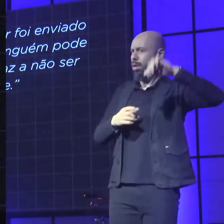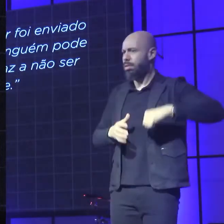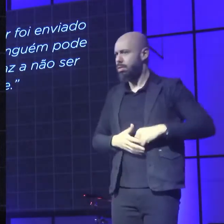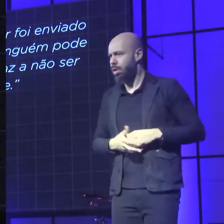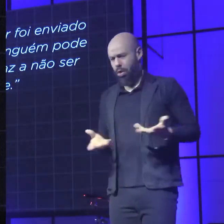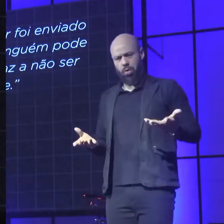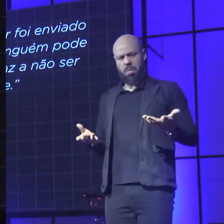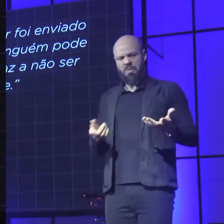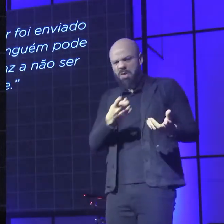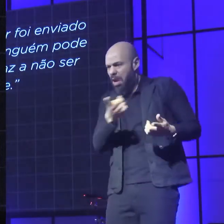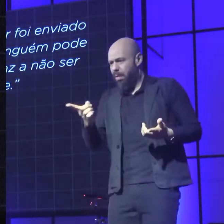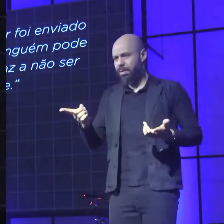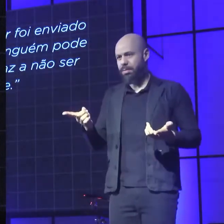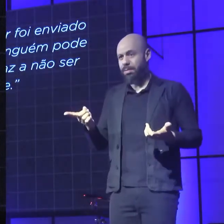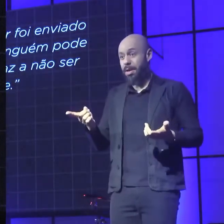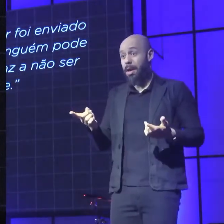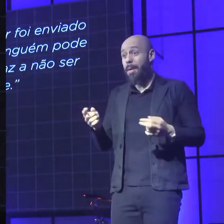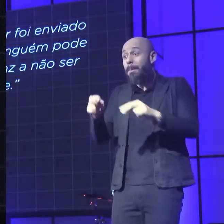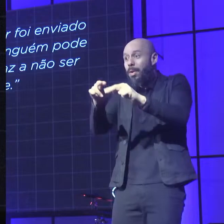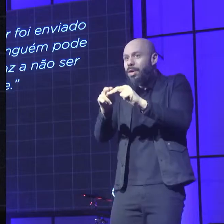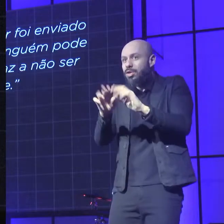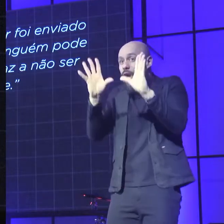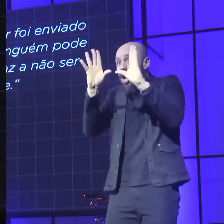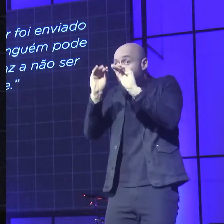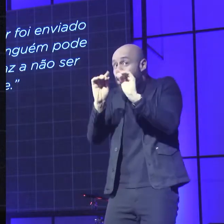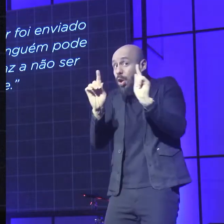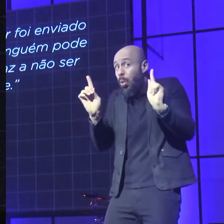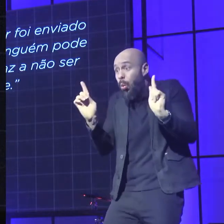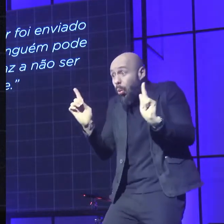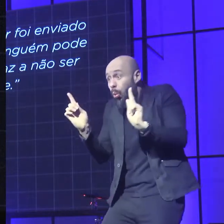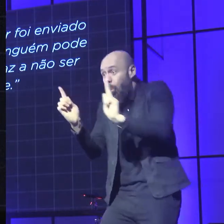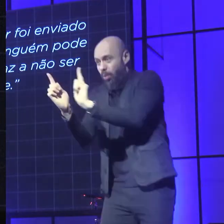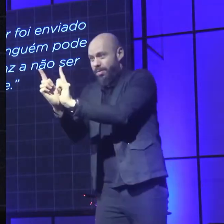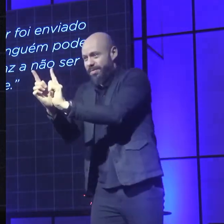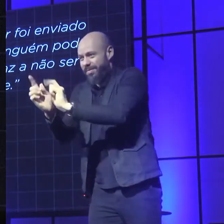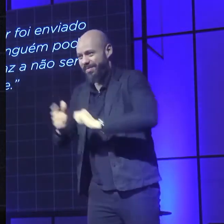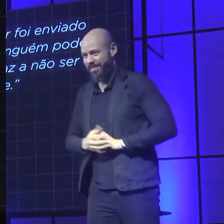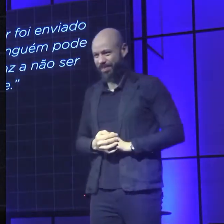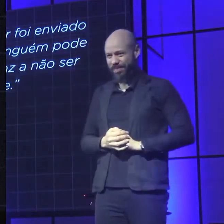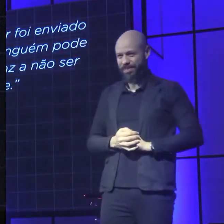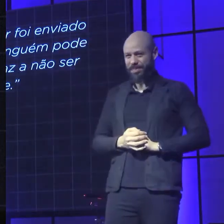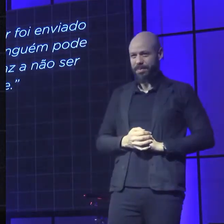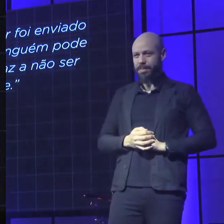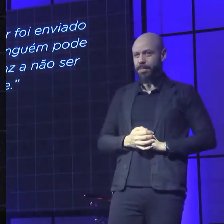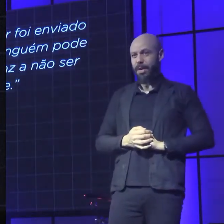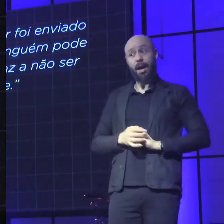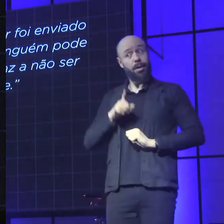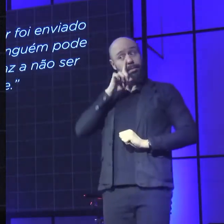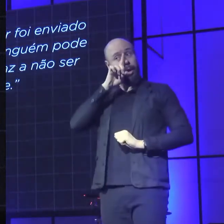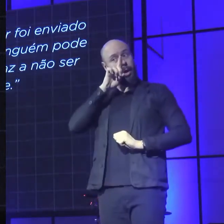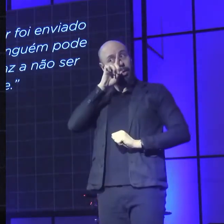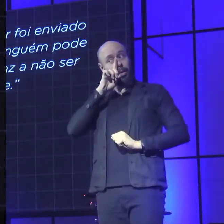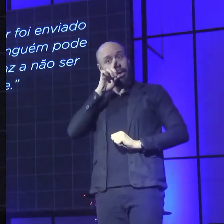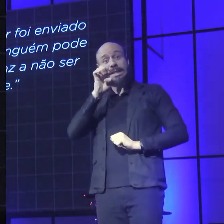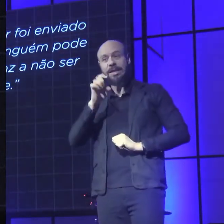a primeira coisa que a gente percebe é que Nicodemos estava correndo um risco. Porque se